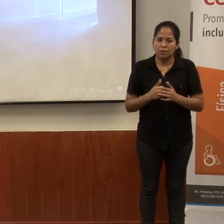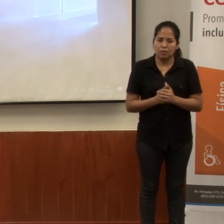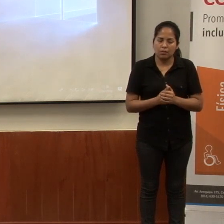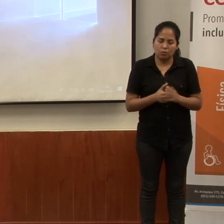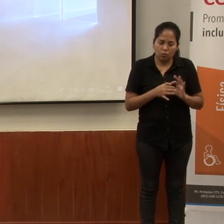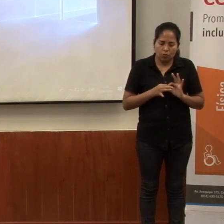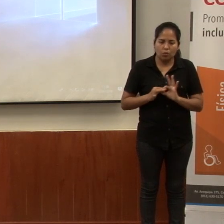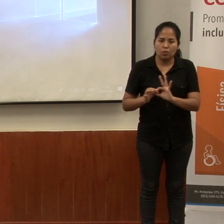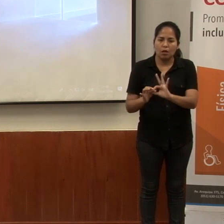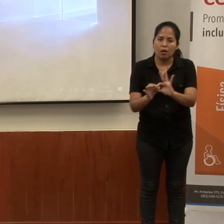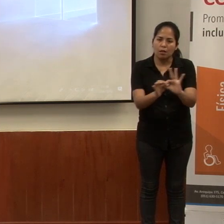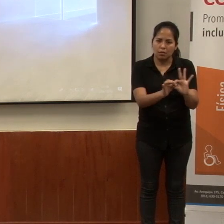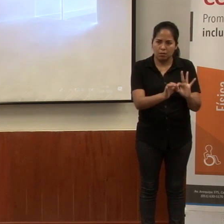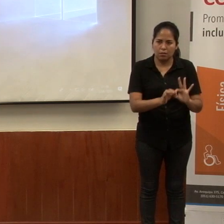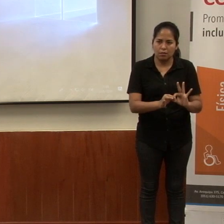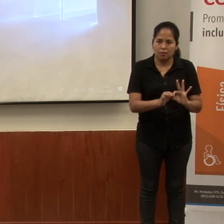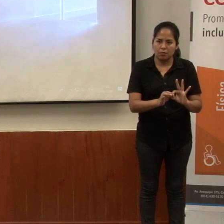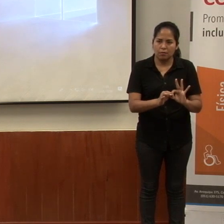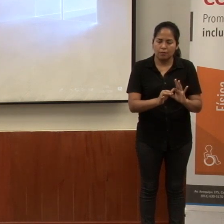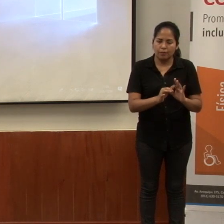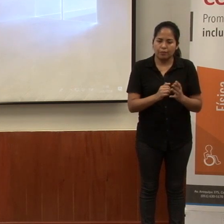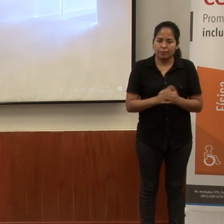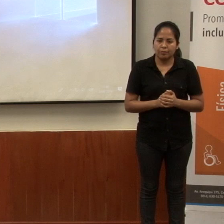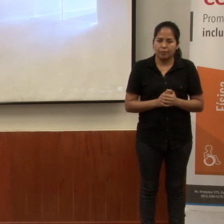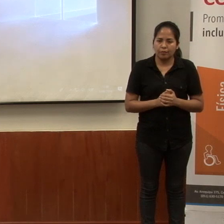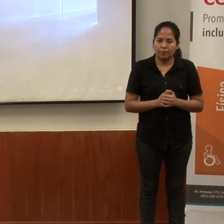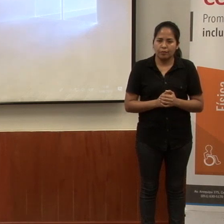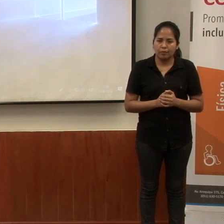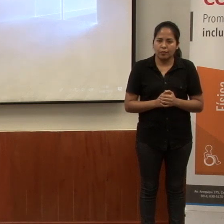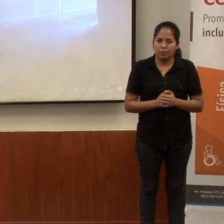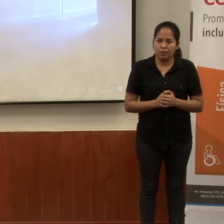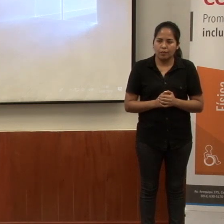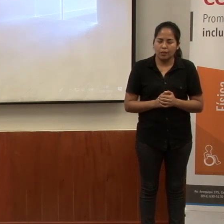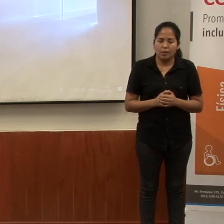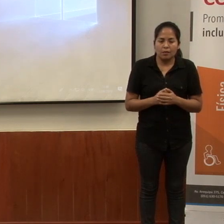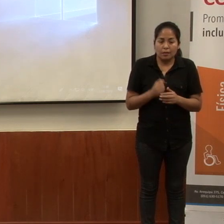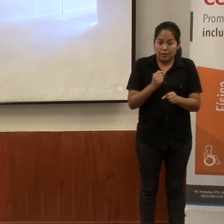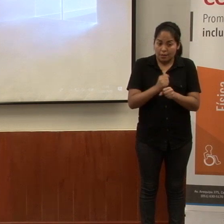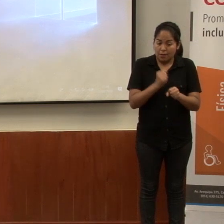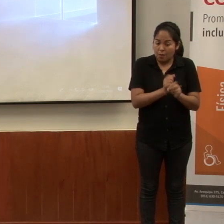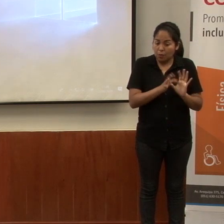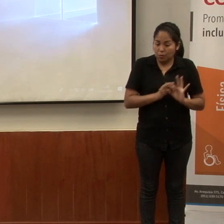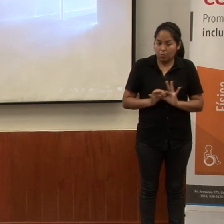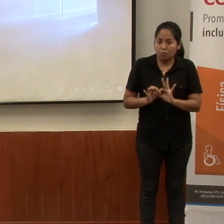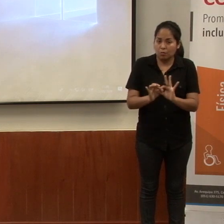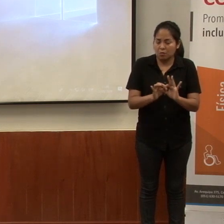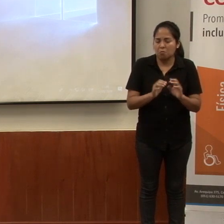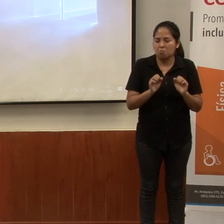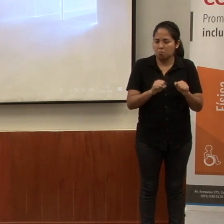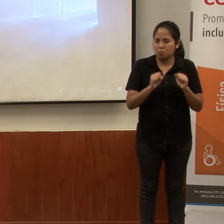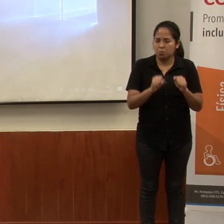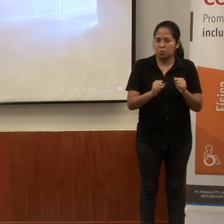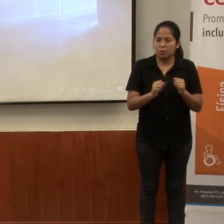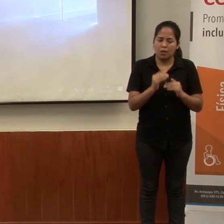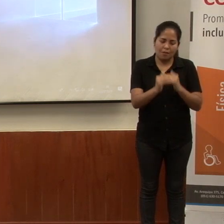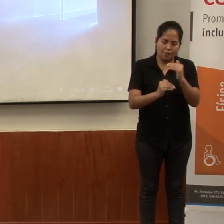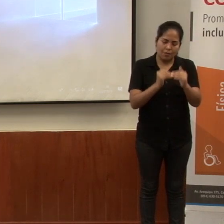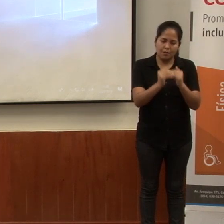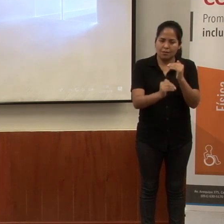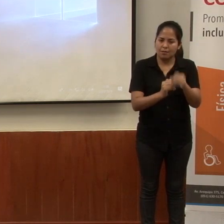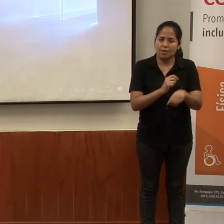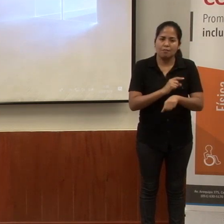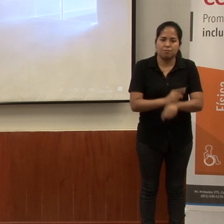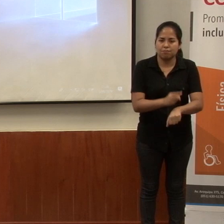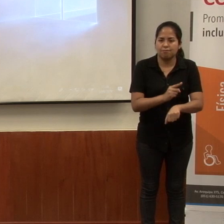organizada, juntos con los otros sectores. Si trabajamos así, yo creo que vamos a avanzar más